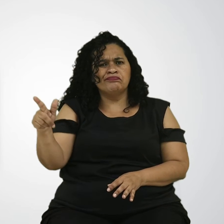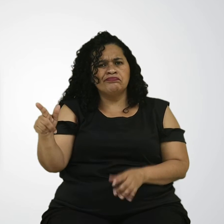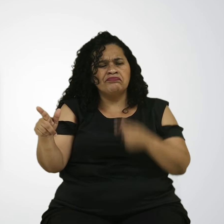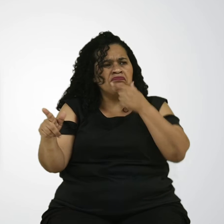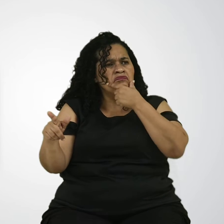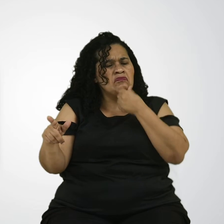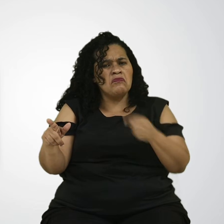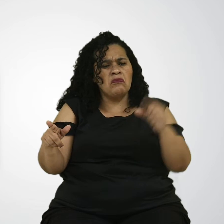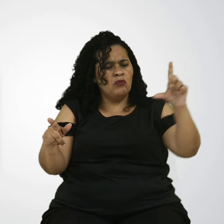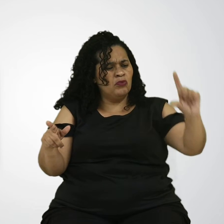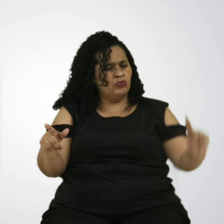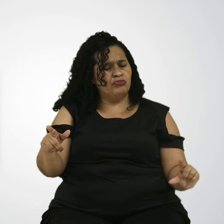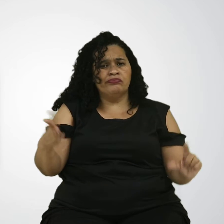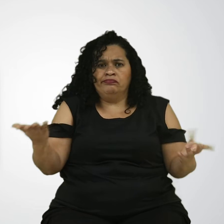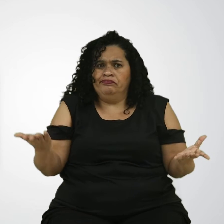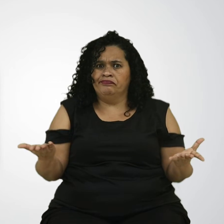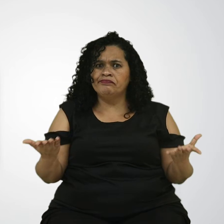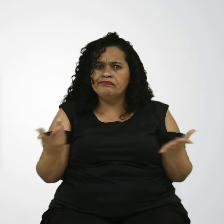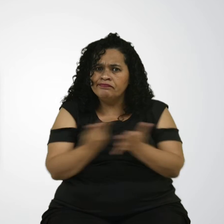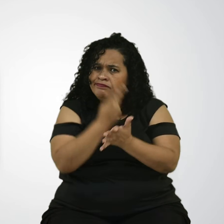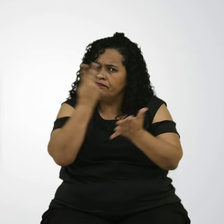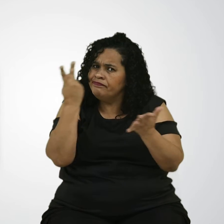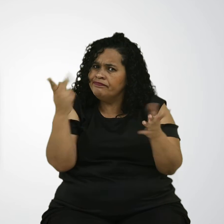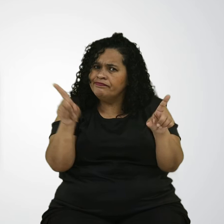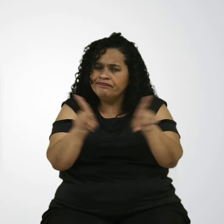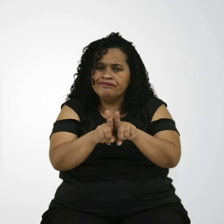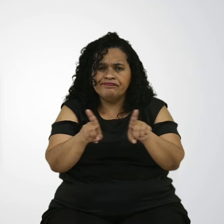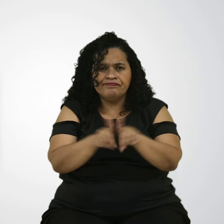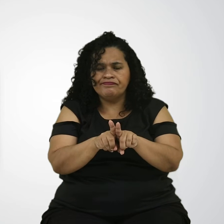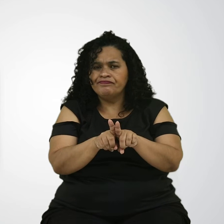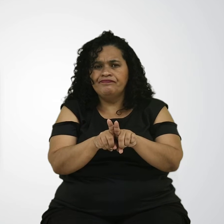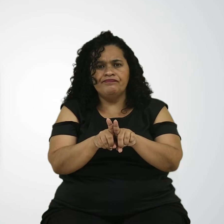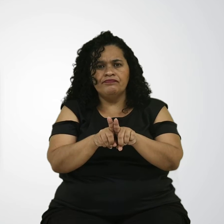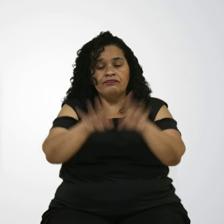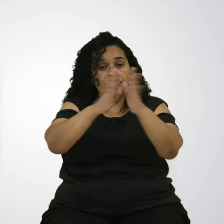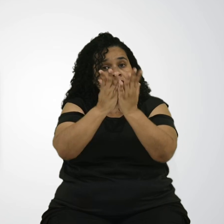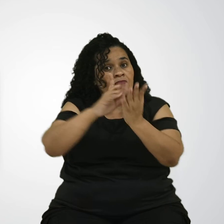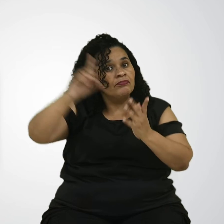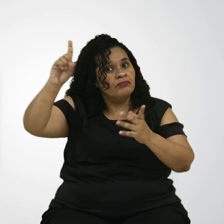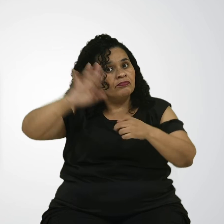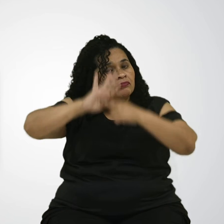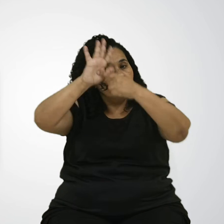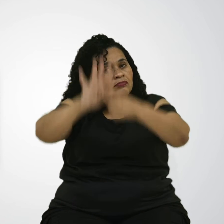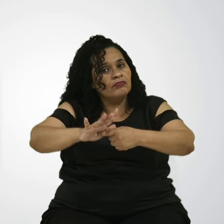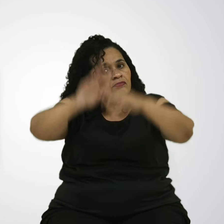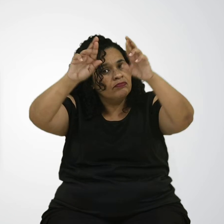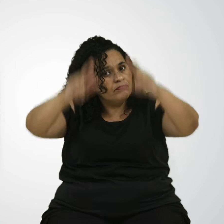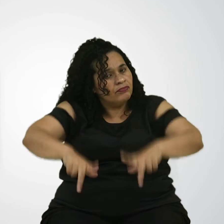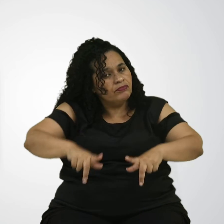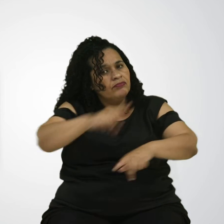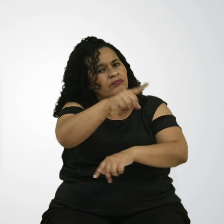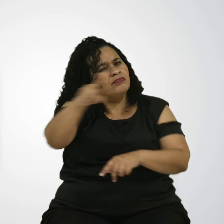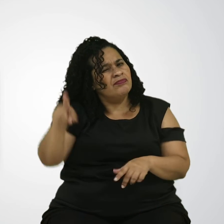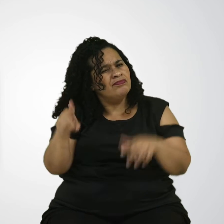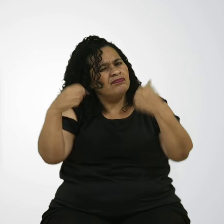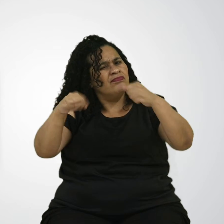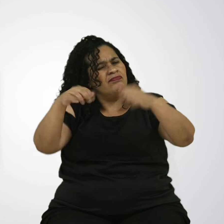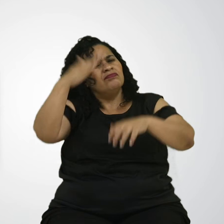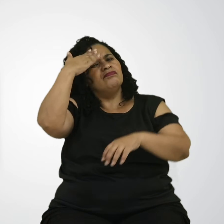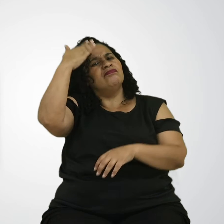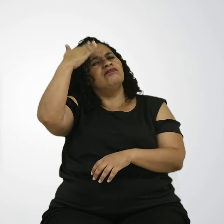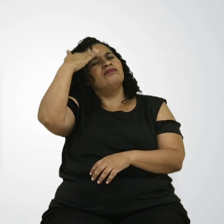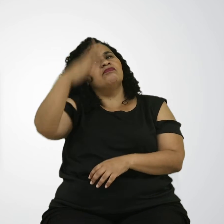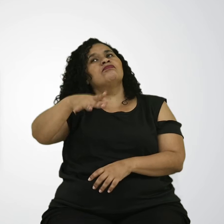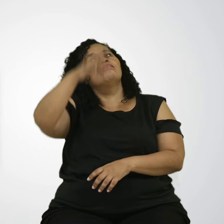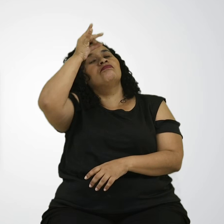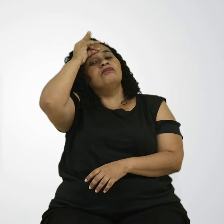não existe na vida da mulher. Não faz o menor sentido. Não é disso que a palavra de Deus está falando. Então, entenda que nós